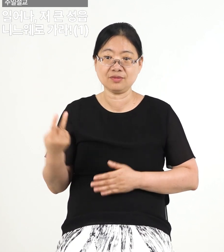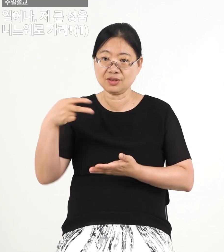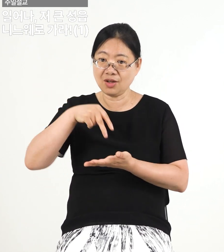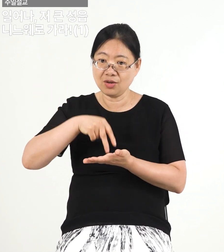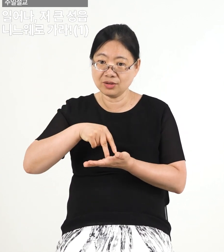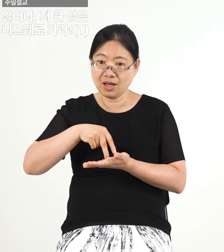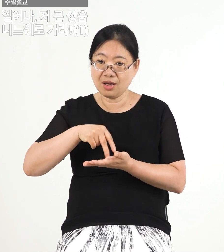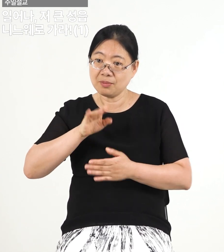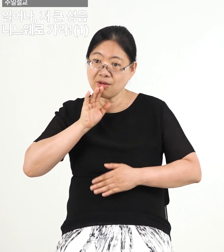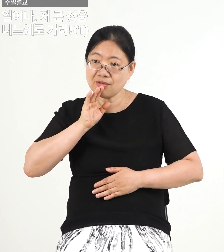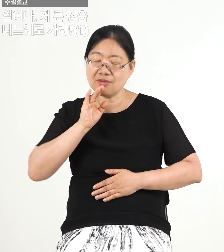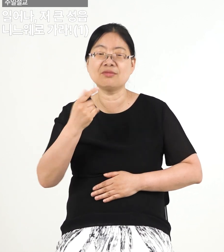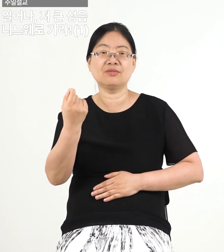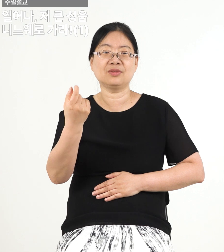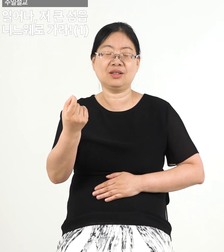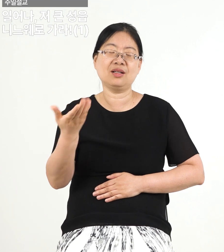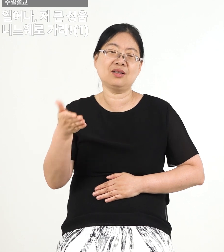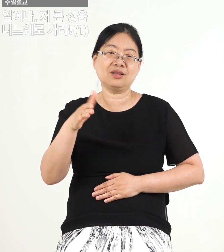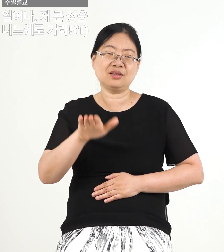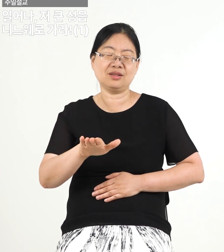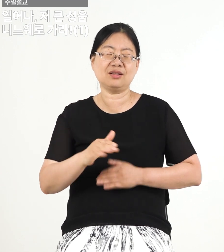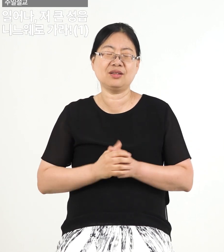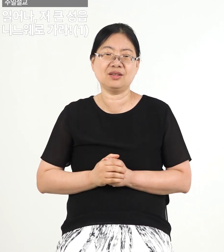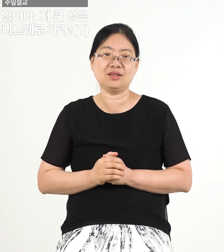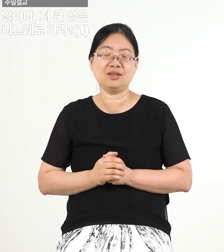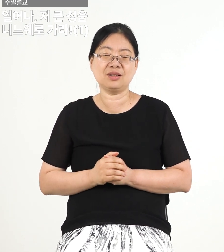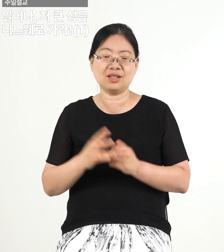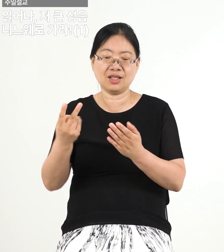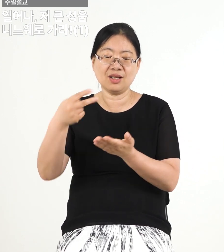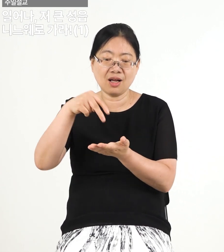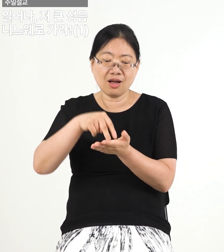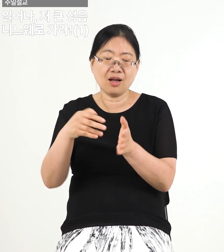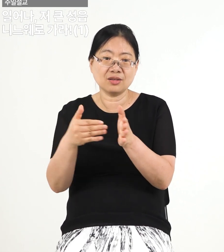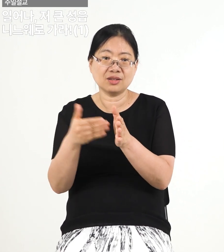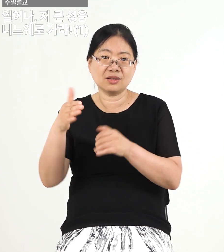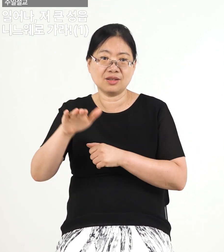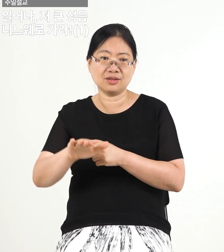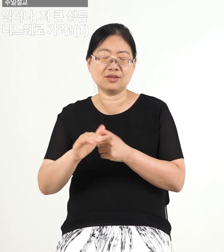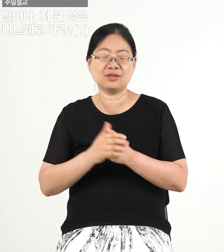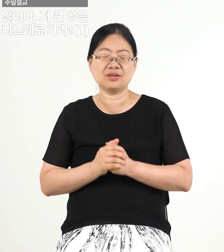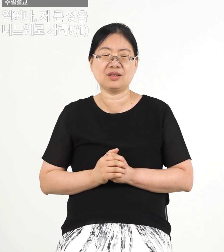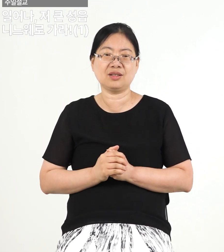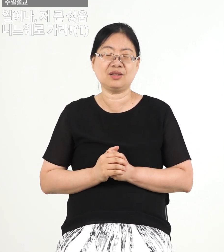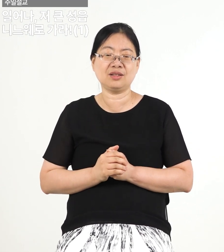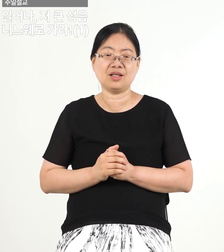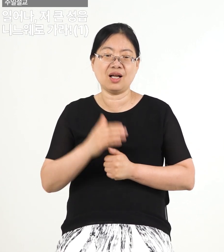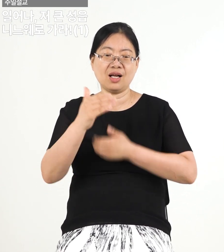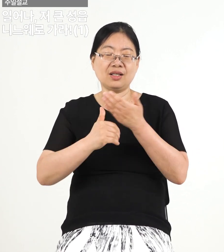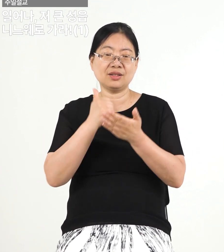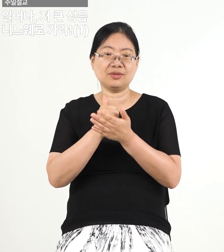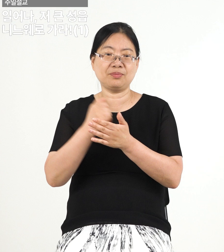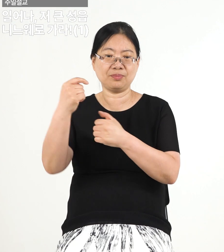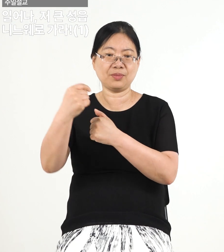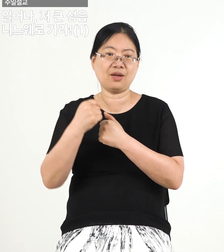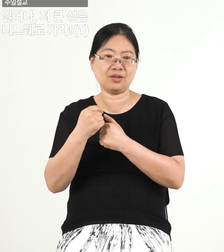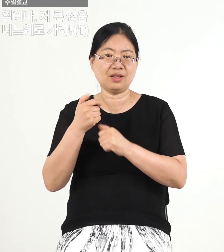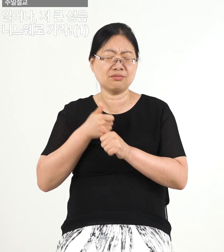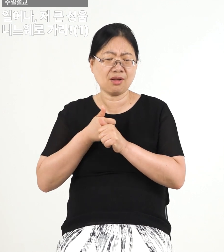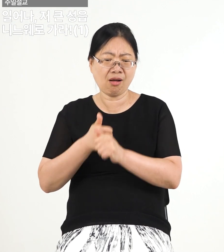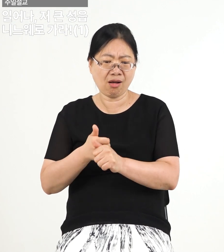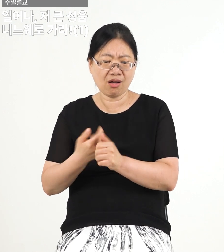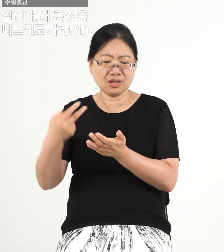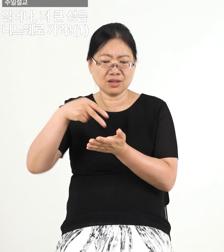일어났어요? 일어났어요. 그런데 일어나긴 났는데 하나님의 명령을